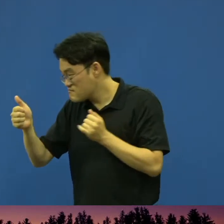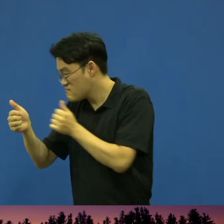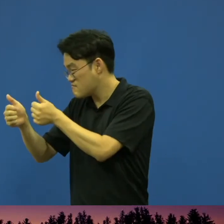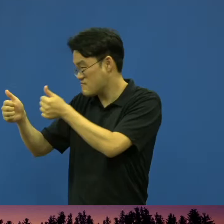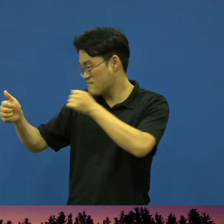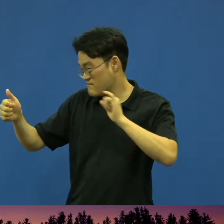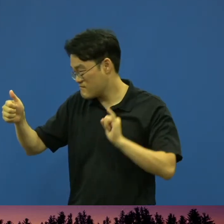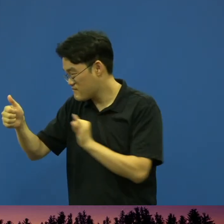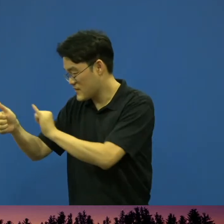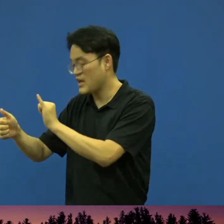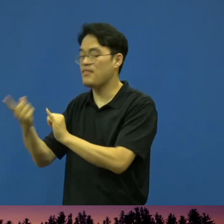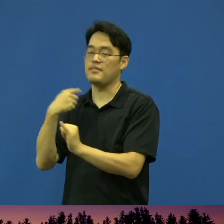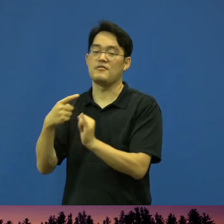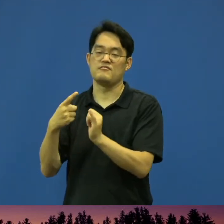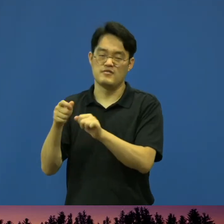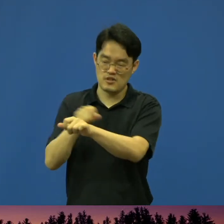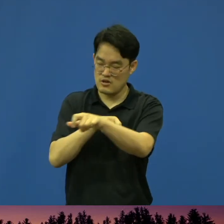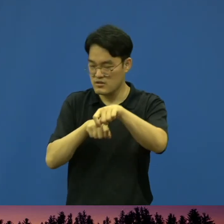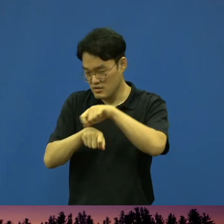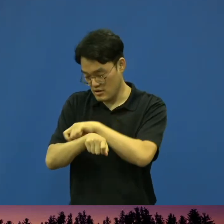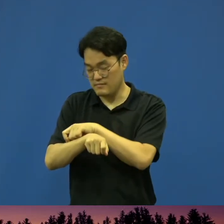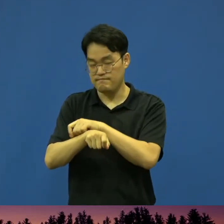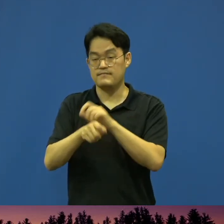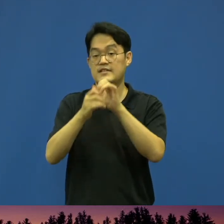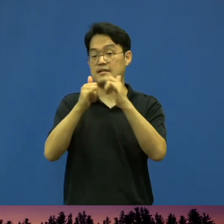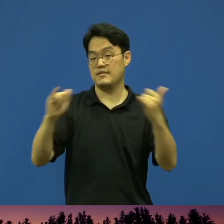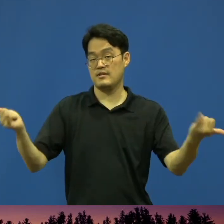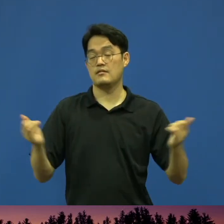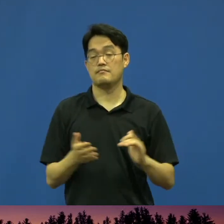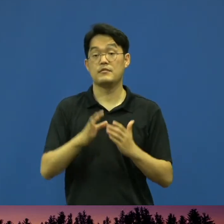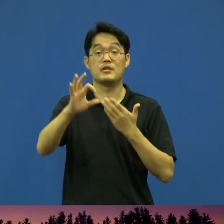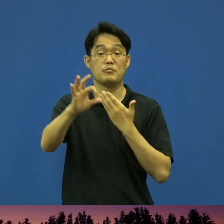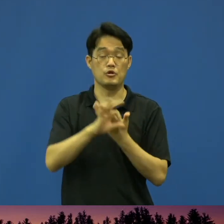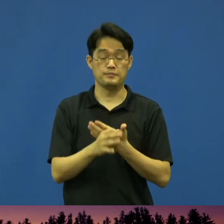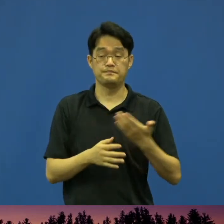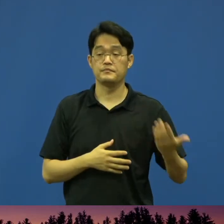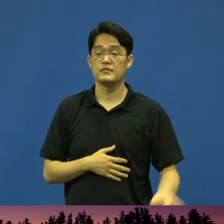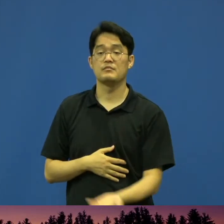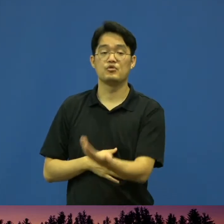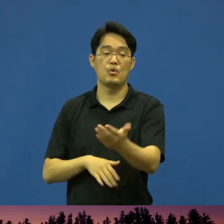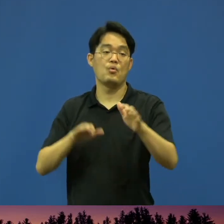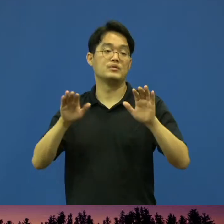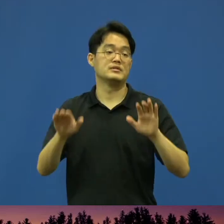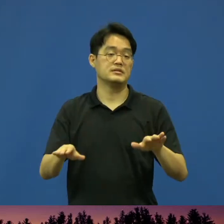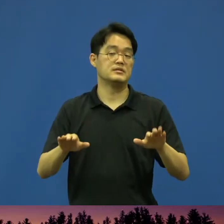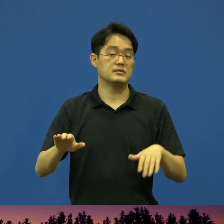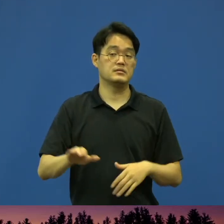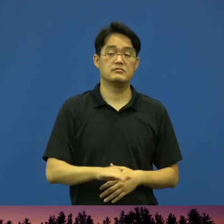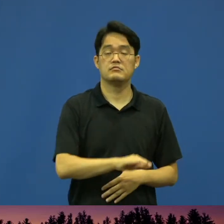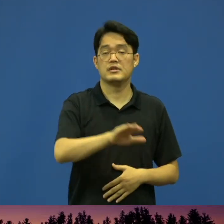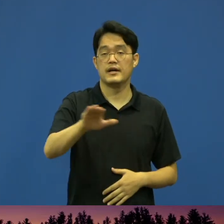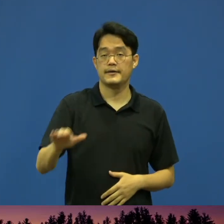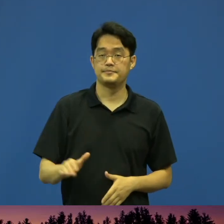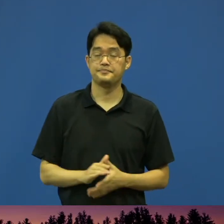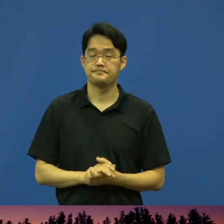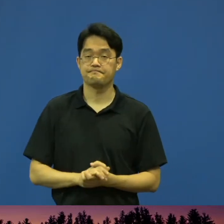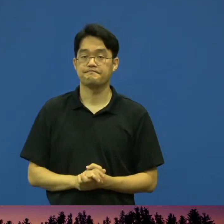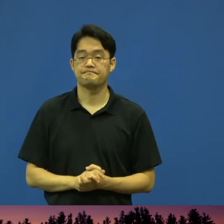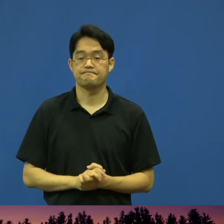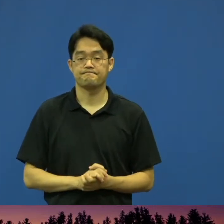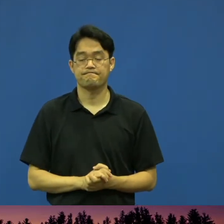하나님의 은혜를 입은 것입니다. 그렇다면 우리가 오늘 더 궁금하게 생각해야 될 부분이